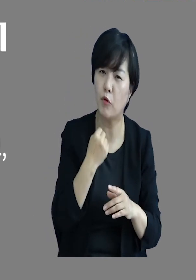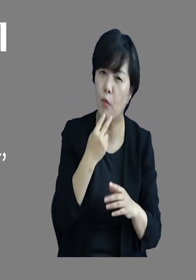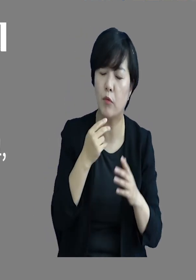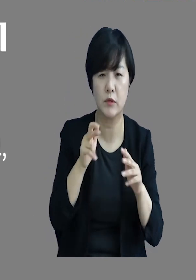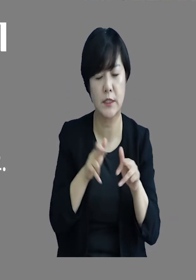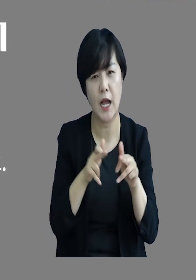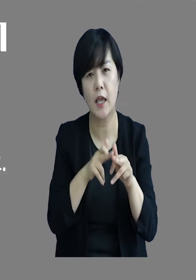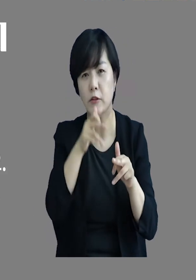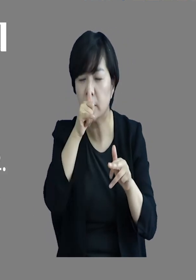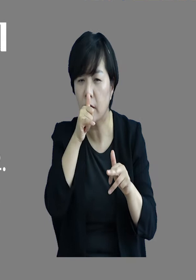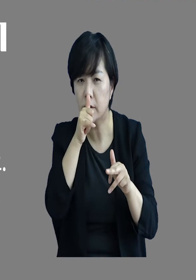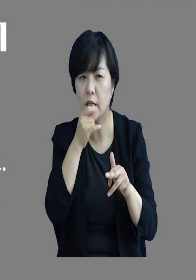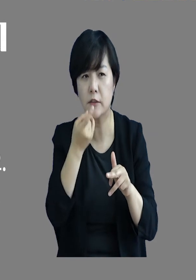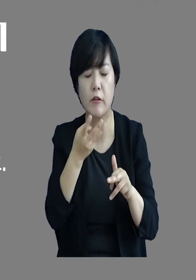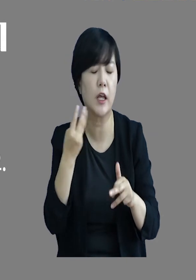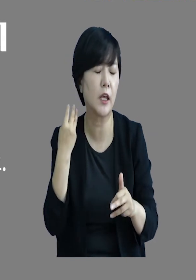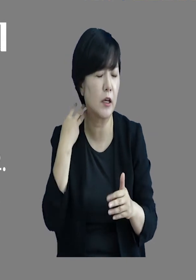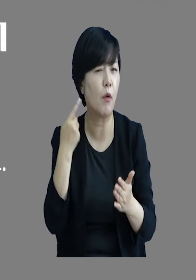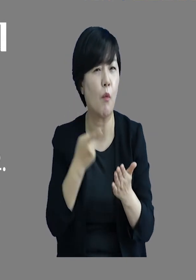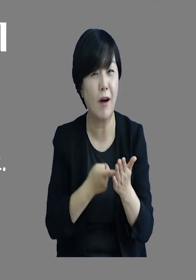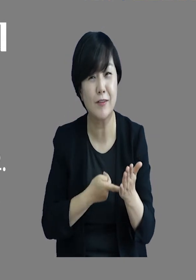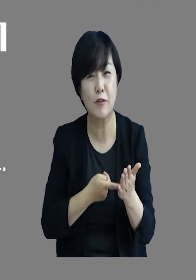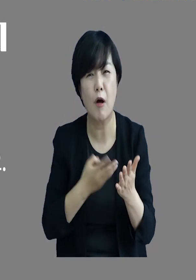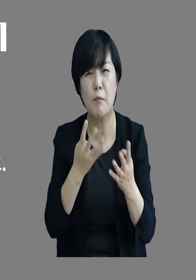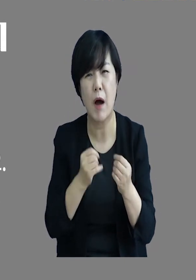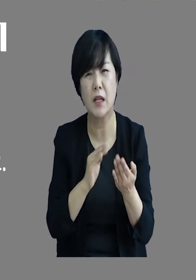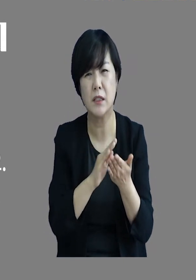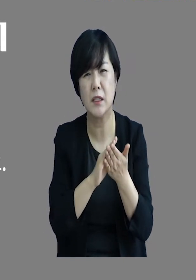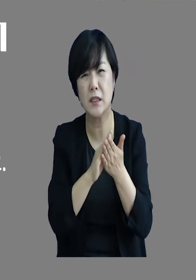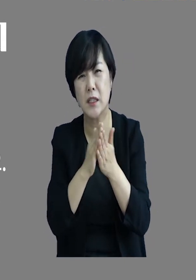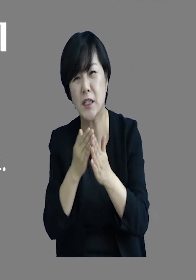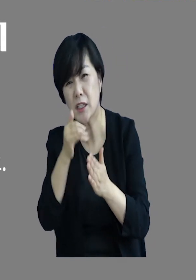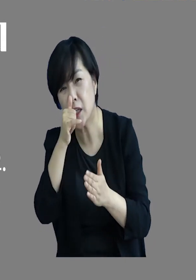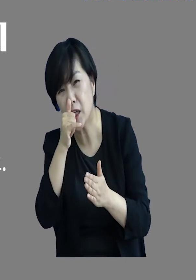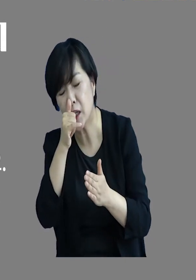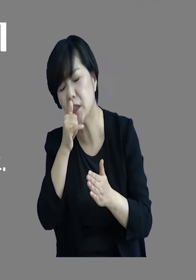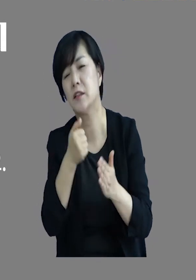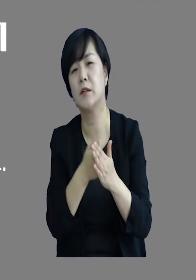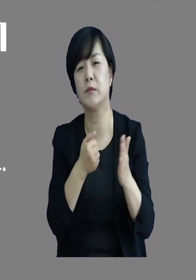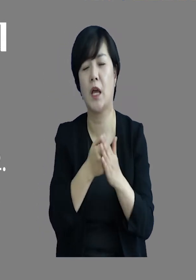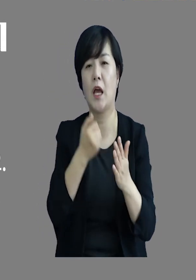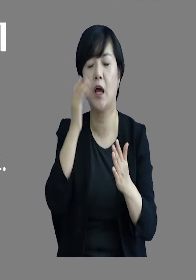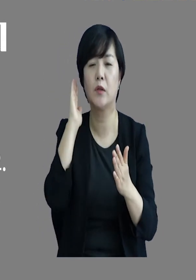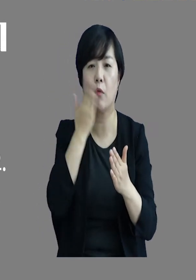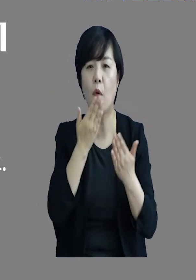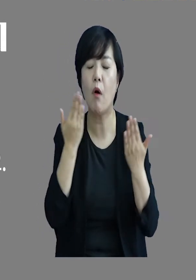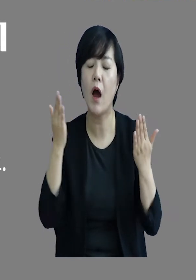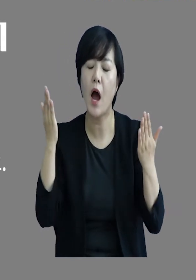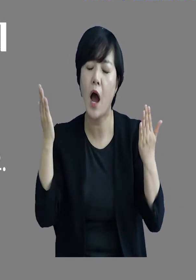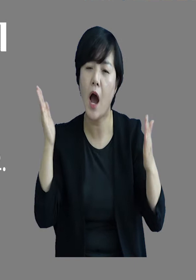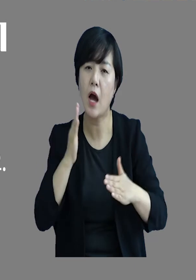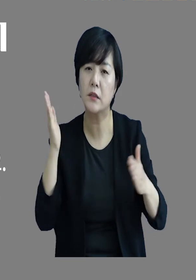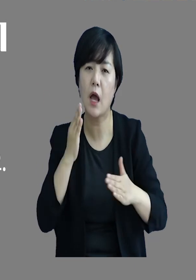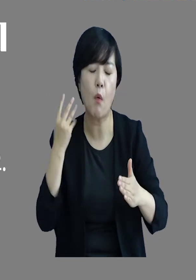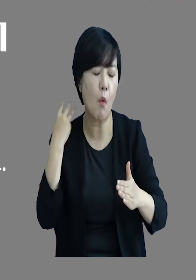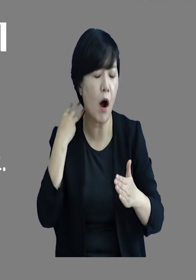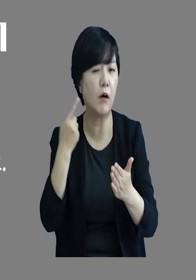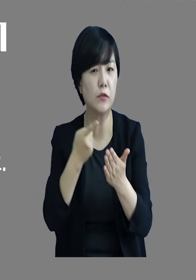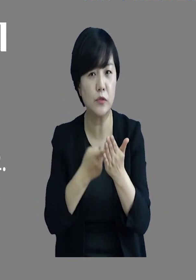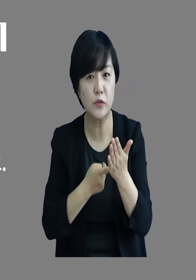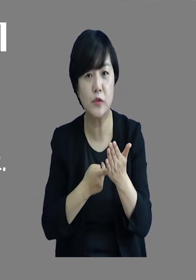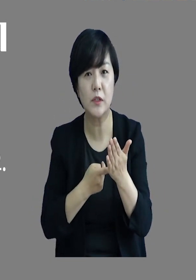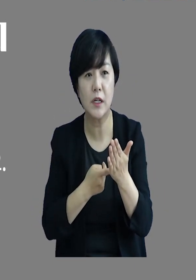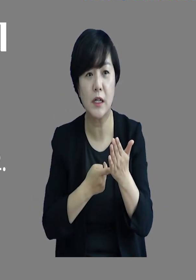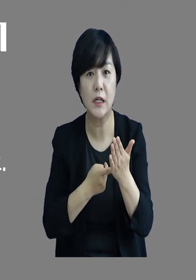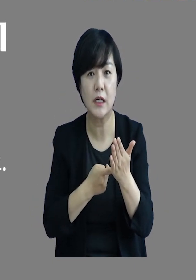학생도 있는데, 이제 인공와우 수술도 많이 하는 추세이고 하다 보니까 청각장애 학생들이 이제 와우 수술을 한